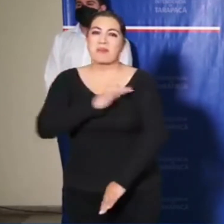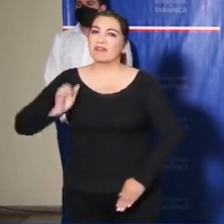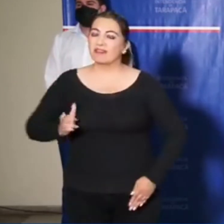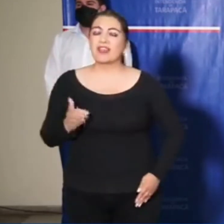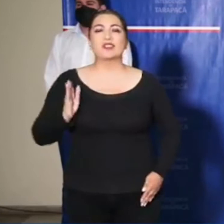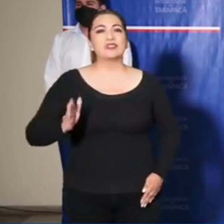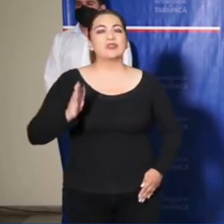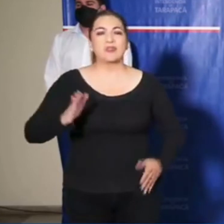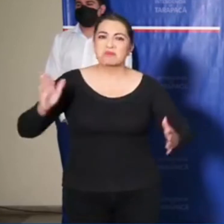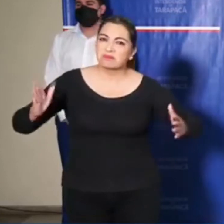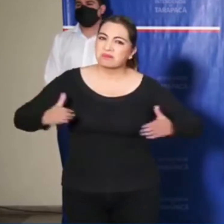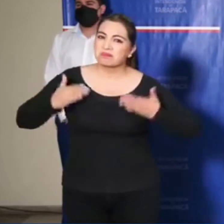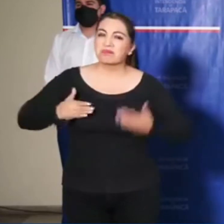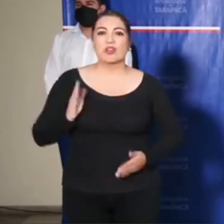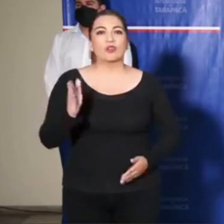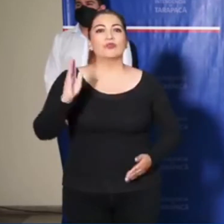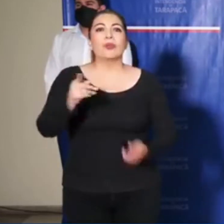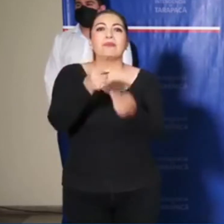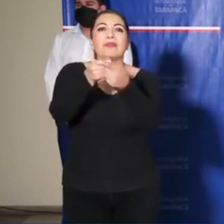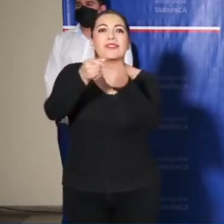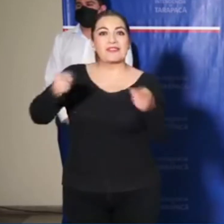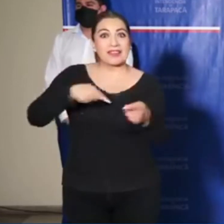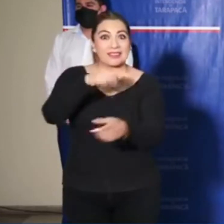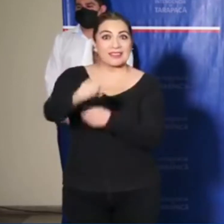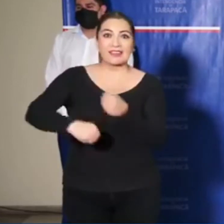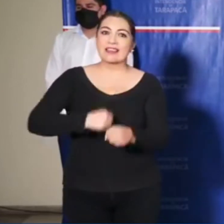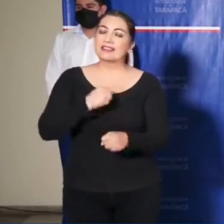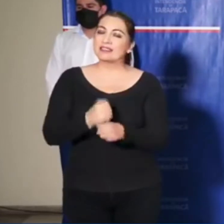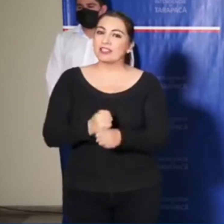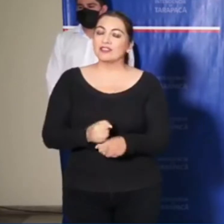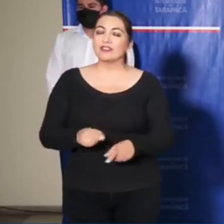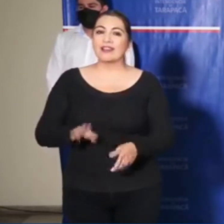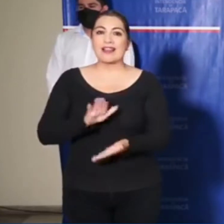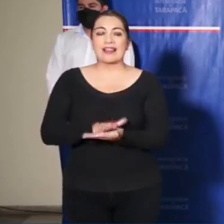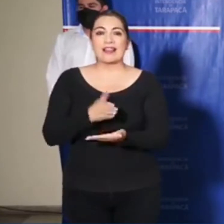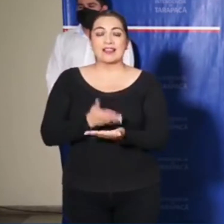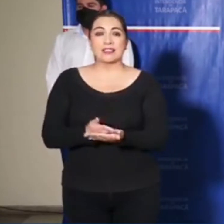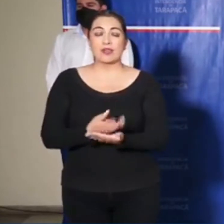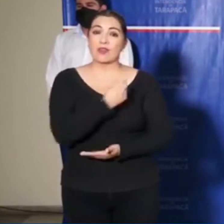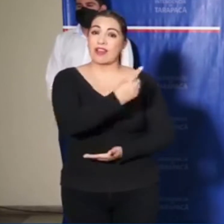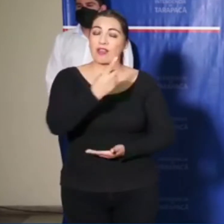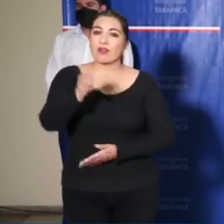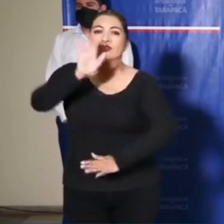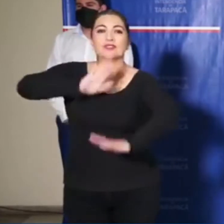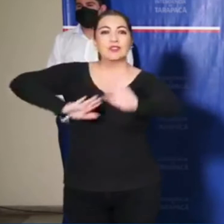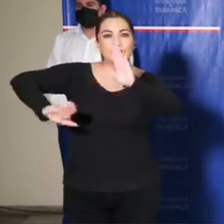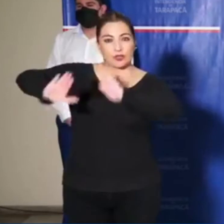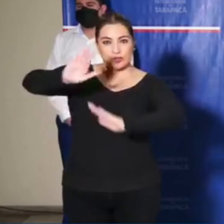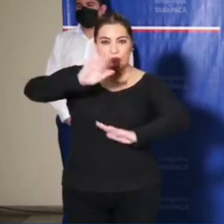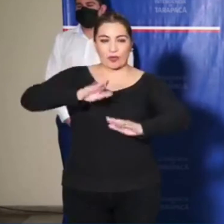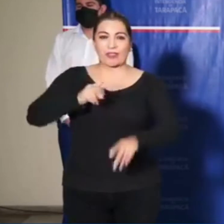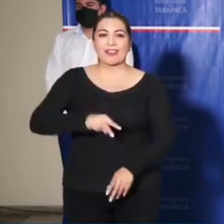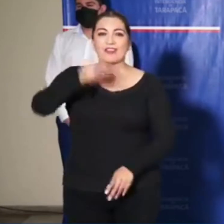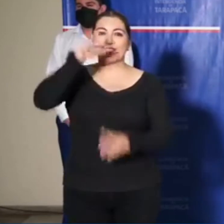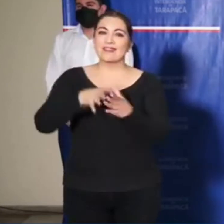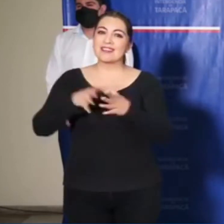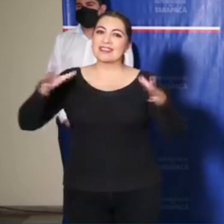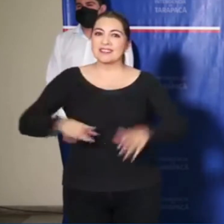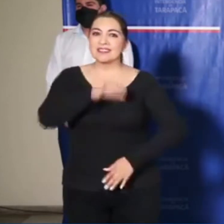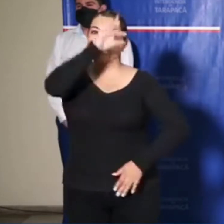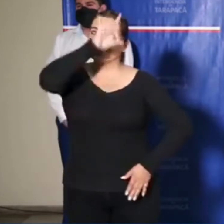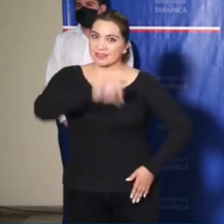el mismo fervor, pero de una manera distinta, con el resguardo de la salud de todos los tarapaqueños y de todo el norte grande de